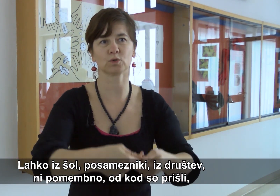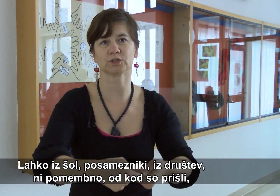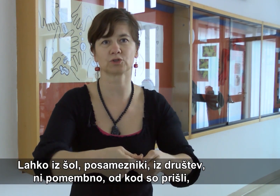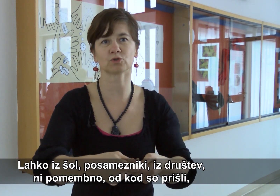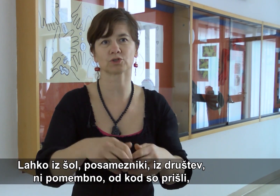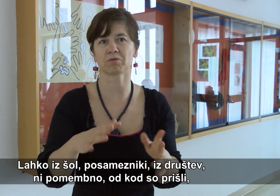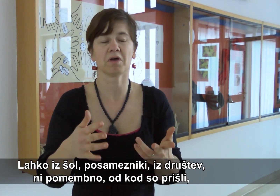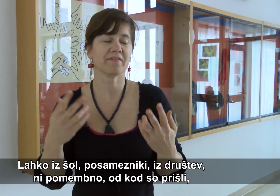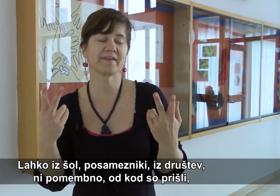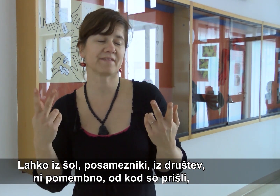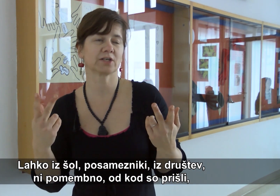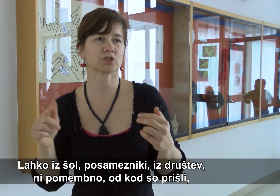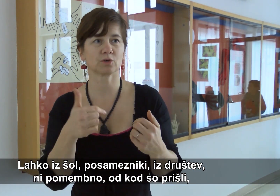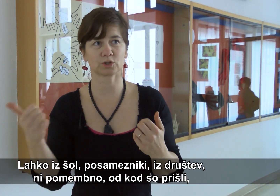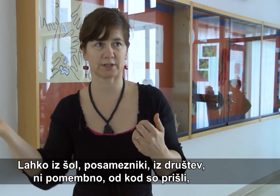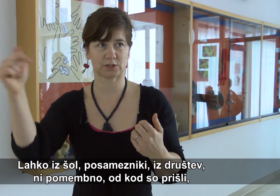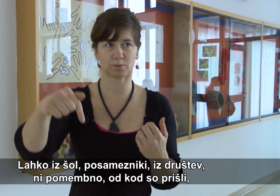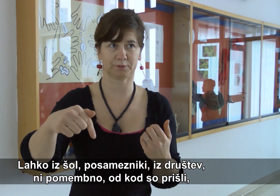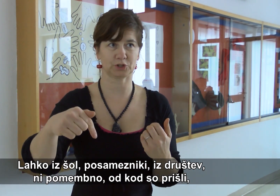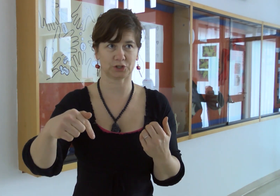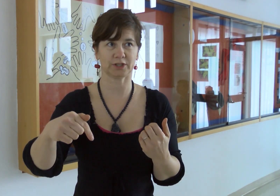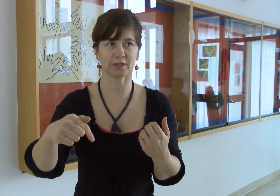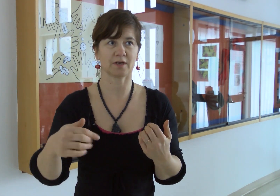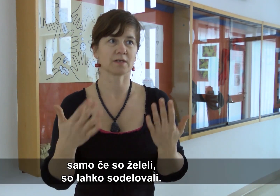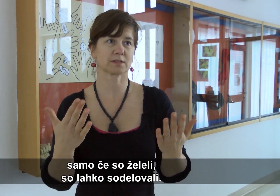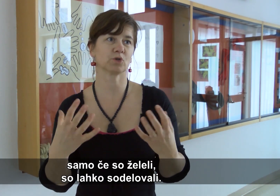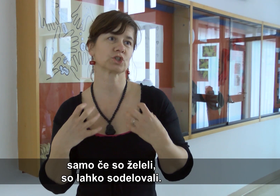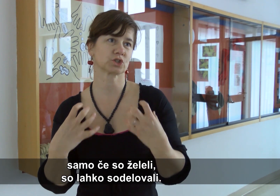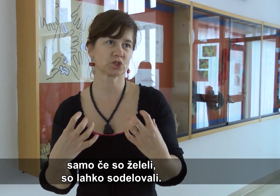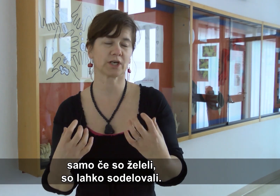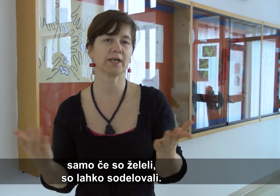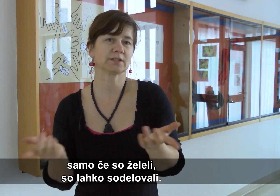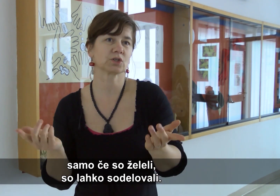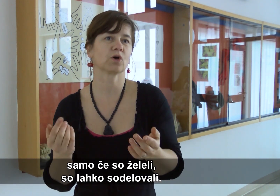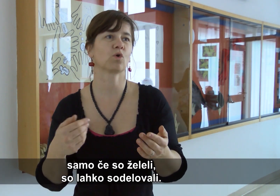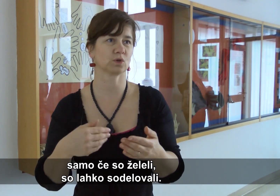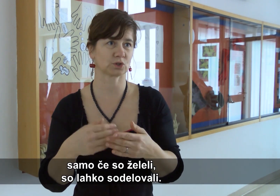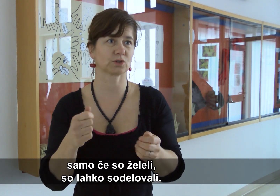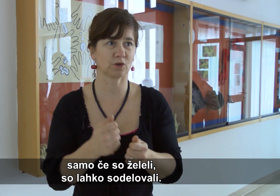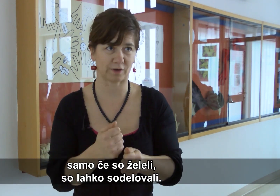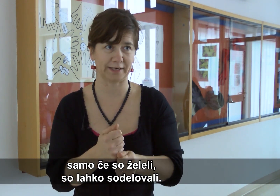iz društev, ni važno, od kje so prišli. Samo, če so želeli, so lahko sodelovali.